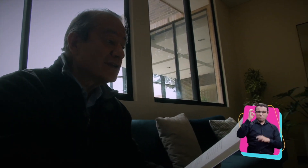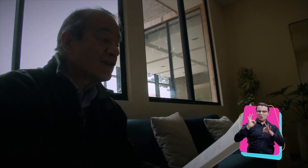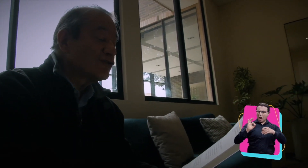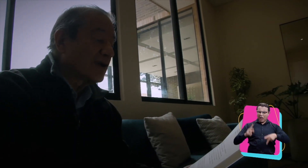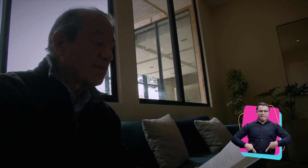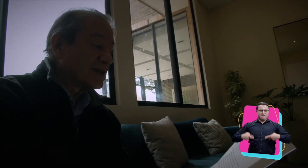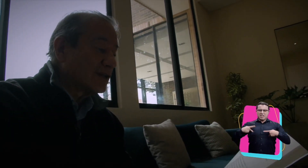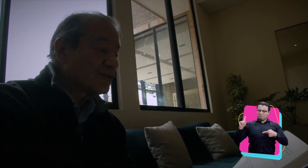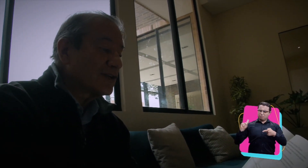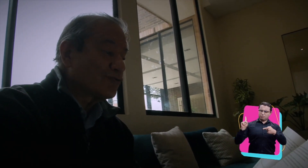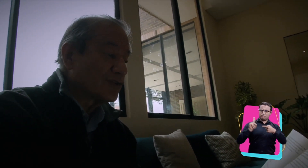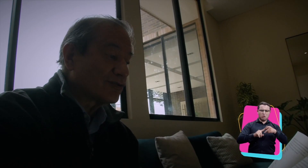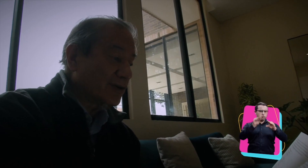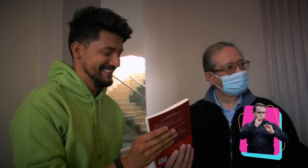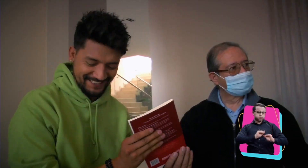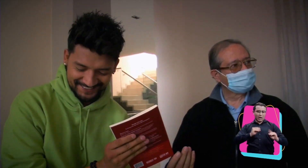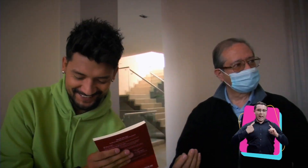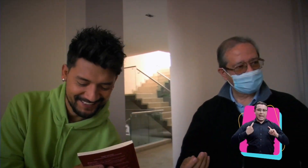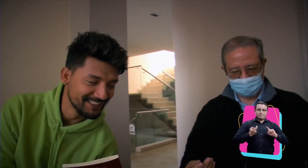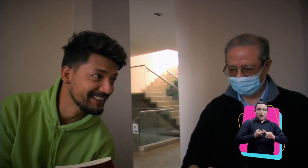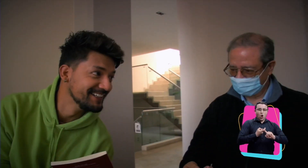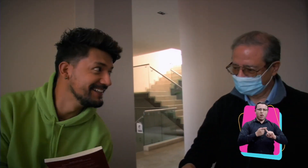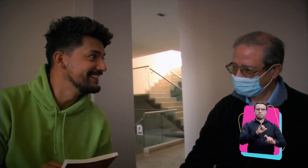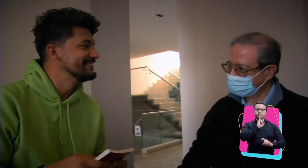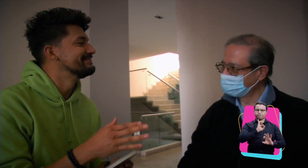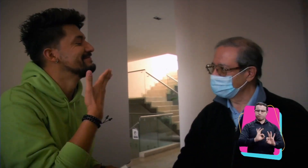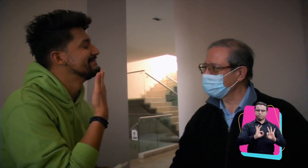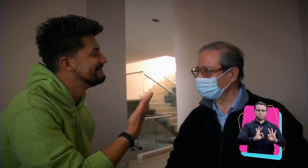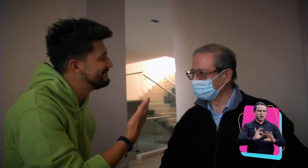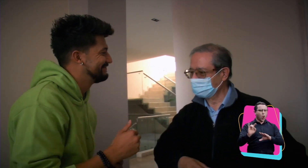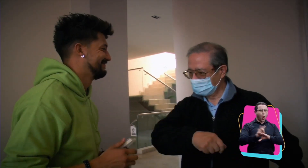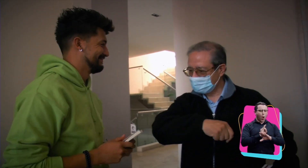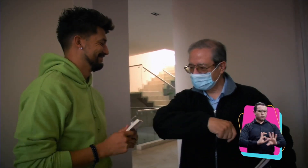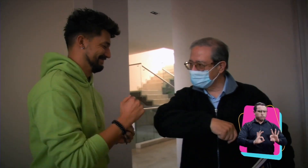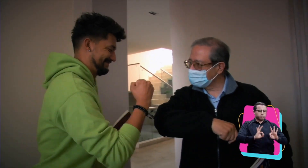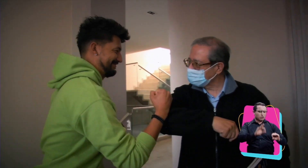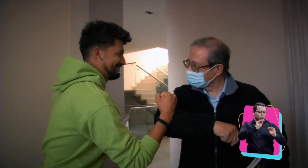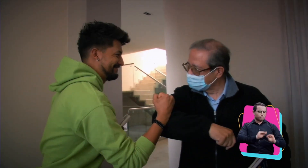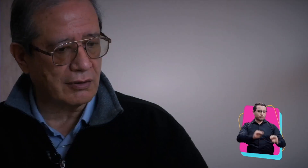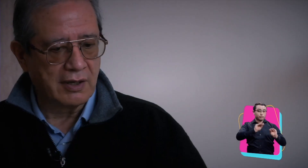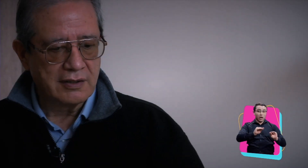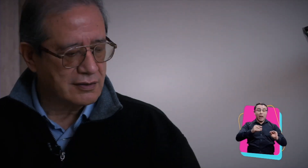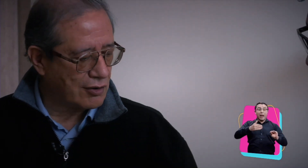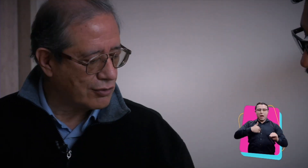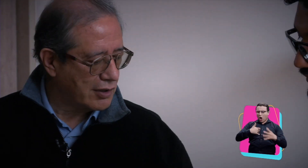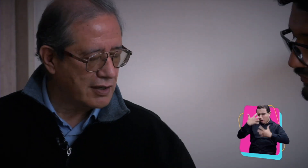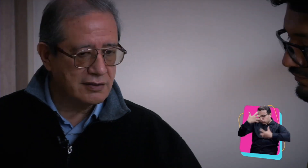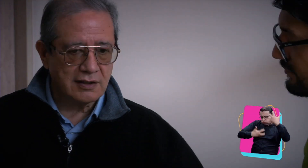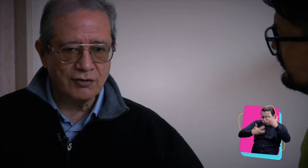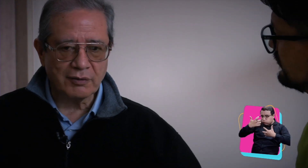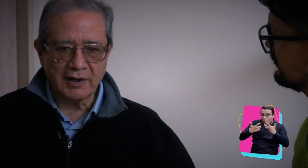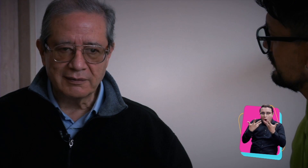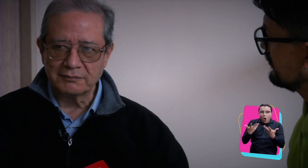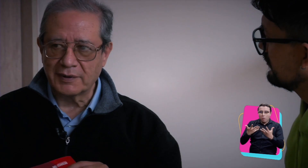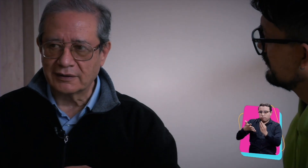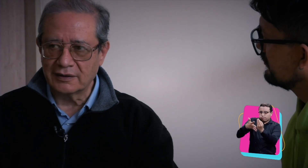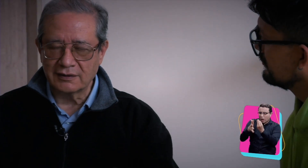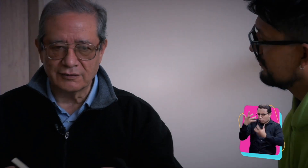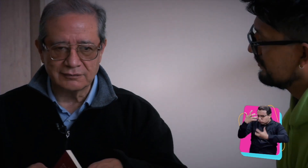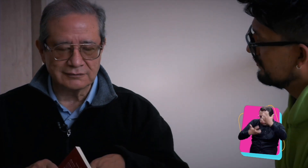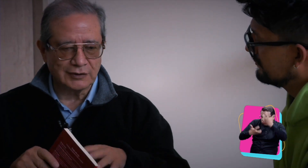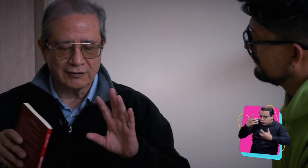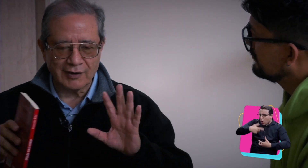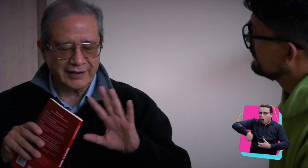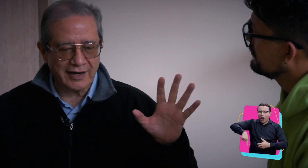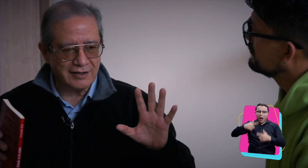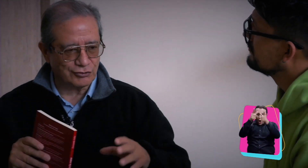un profesor que ha dedicado su vida a la enseñanza del buen uso del español, y parte de su trabajo ha sido evaluar el uso del lenguaje